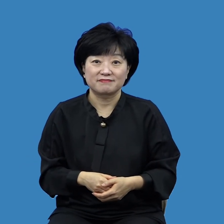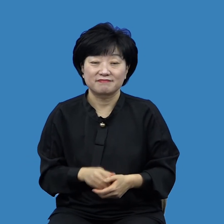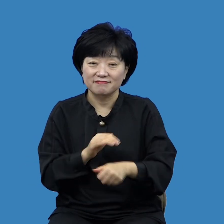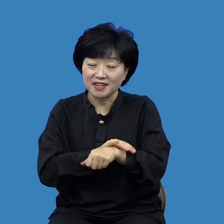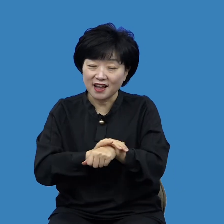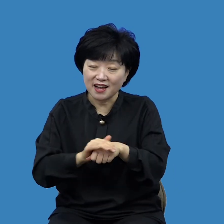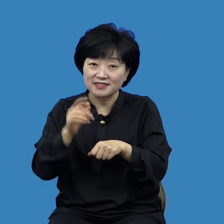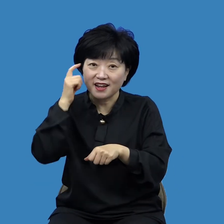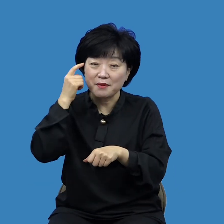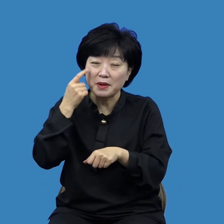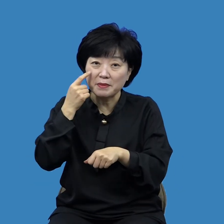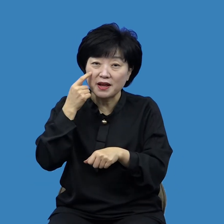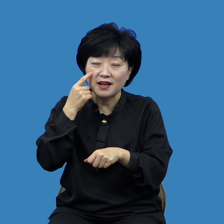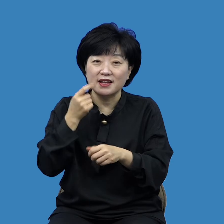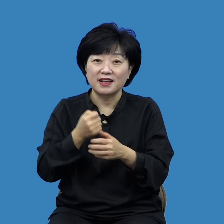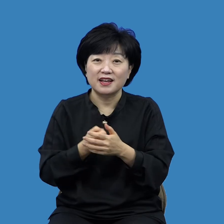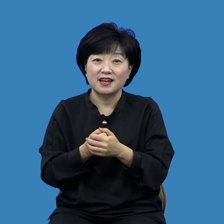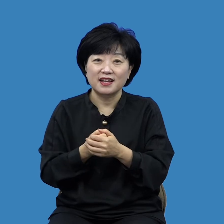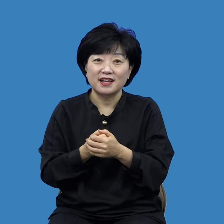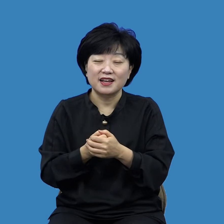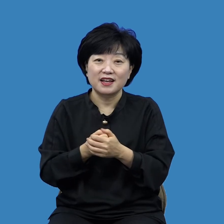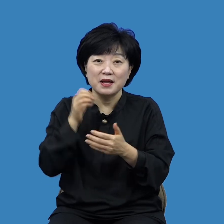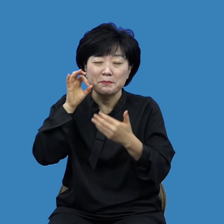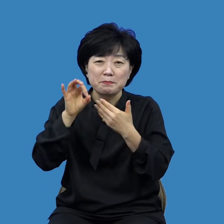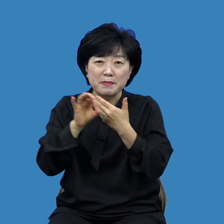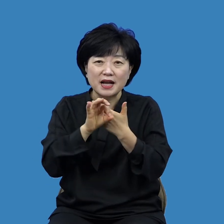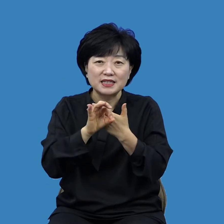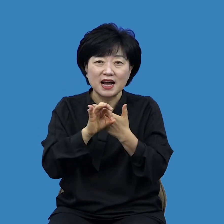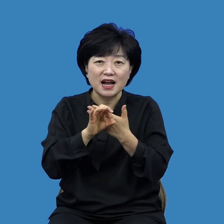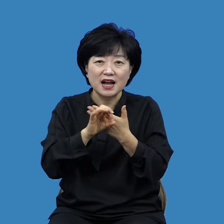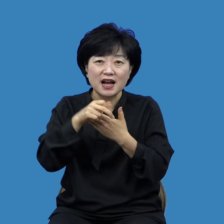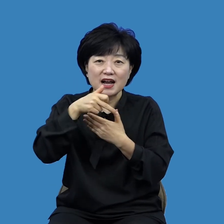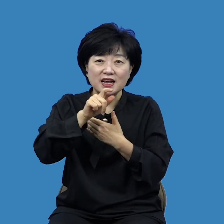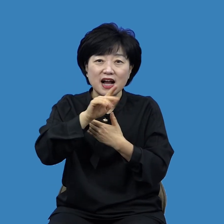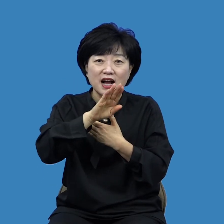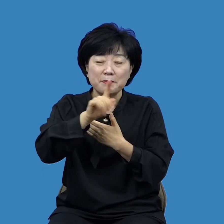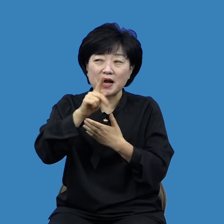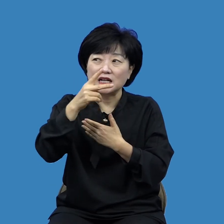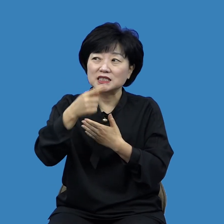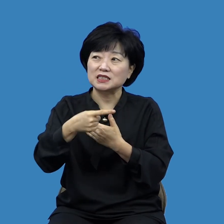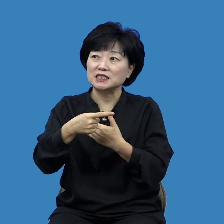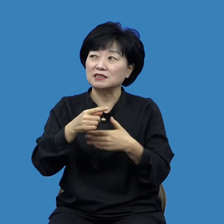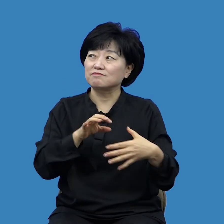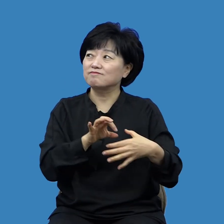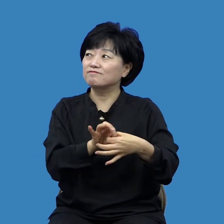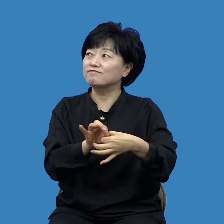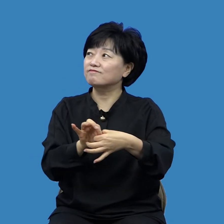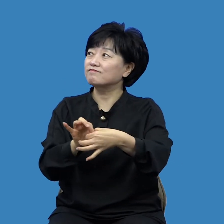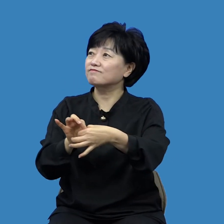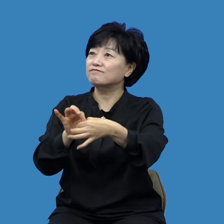잘 생각해 보세요 여러분. 만약에 카바드하는 대상이 아무도 없다, 그럼 그 사람의 인생은요 정말 무미건조하고 재미없는